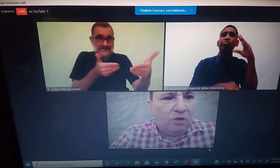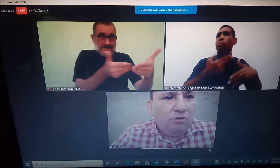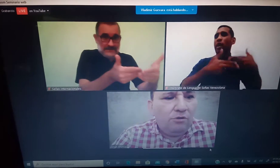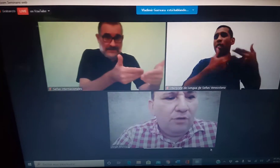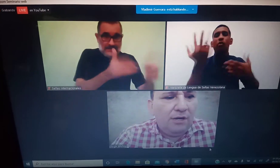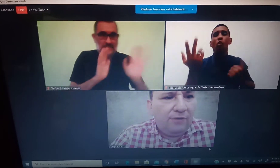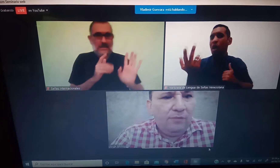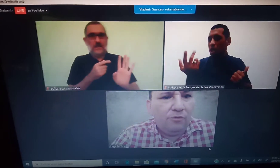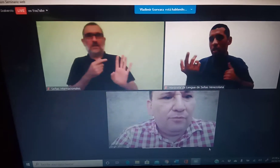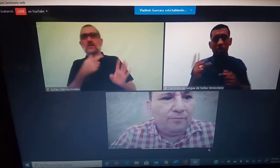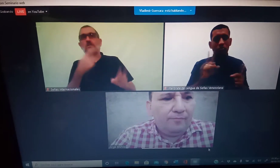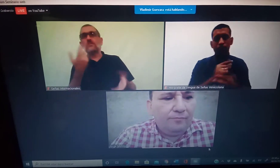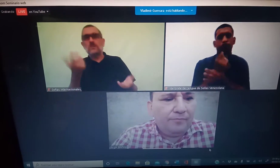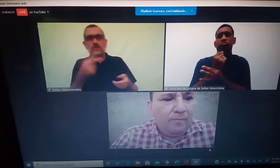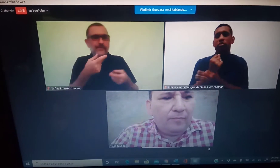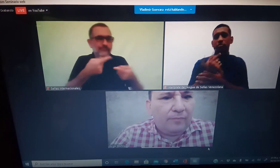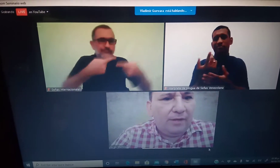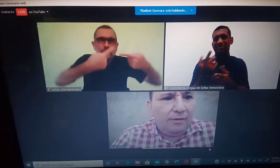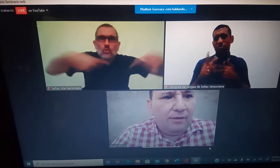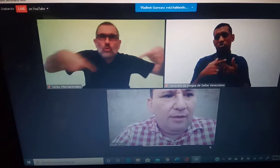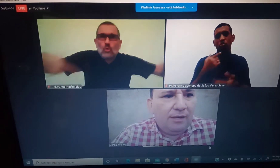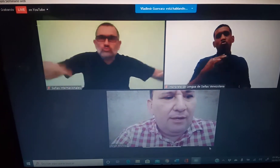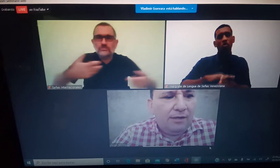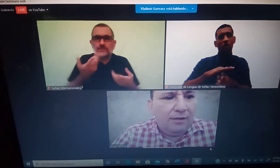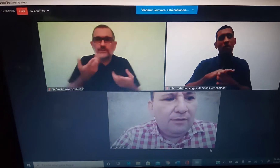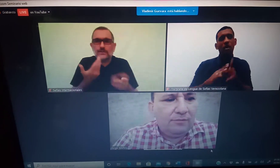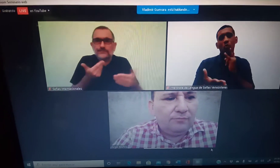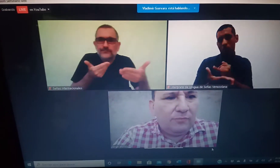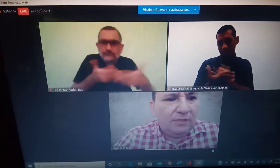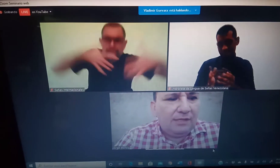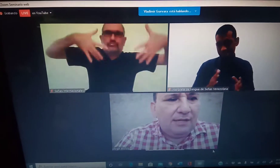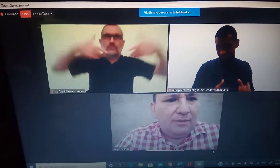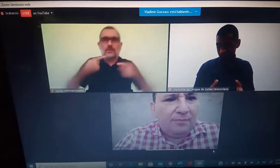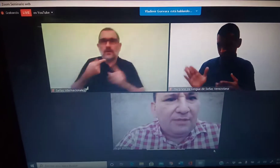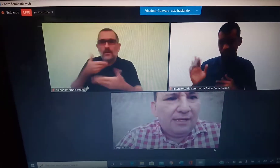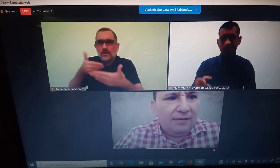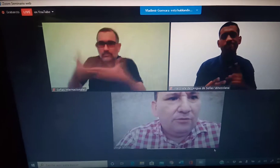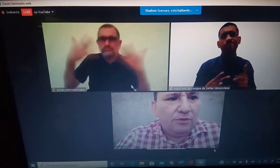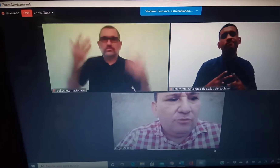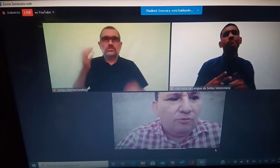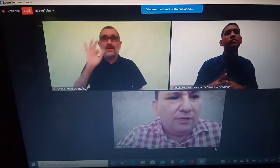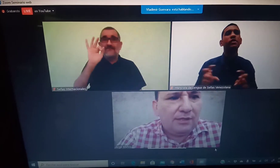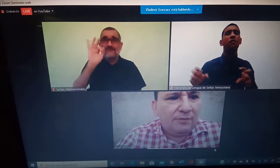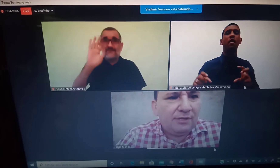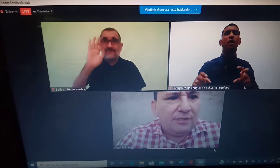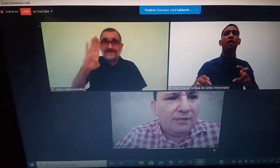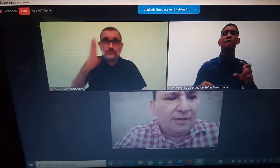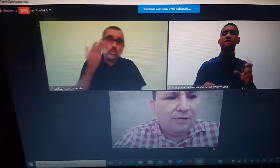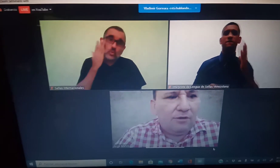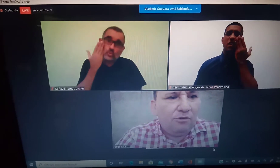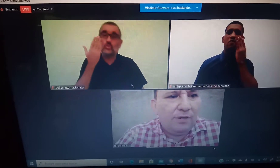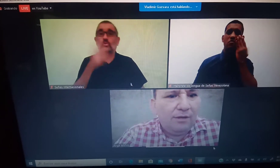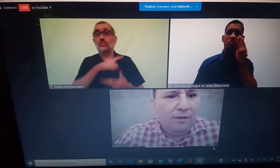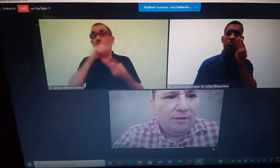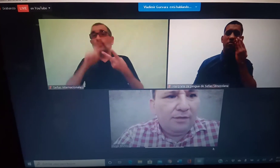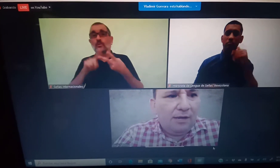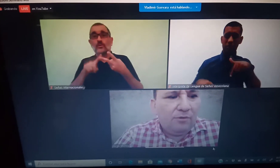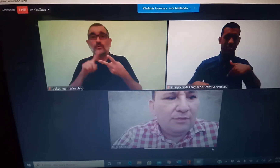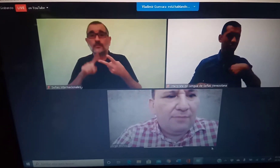Con lo del Facebook, desde la semana pasada nos dimos cuenta también desde acá desde Colombia,